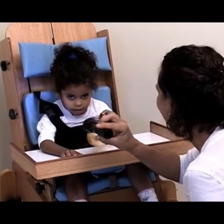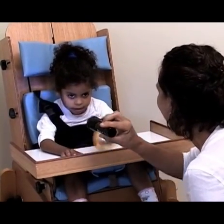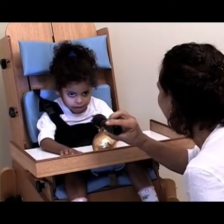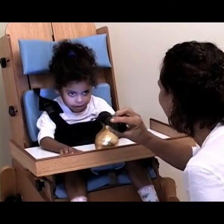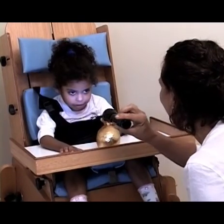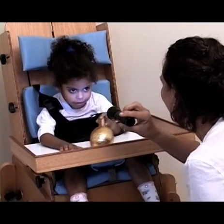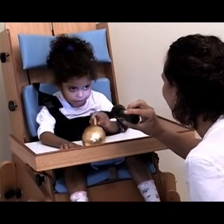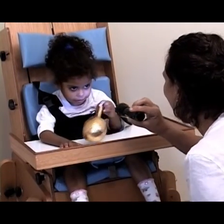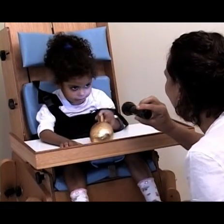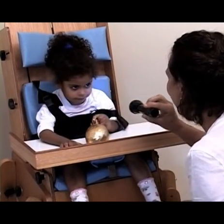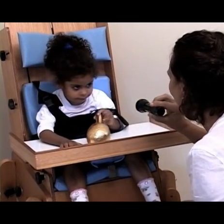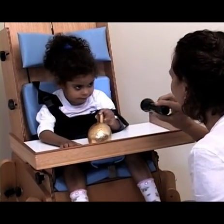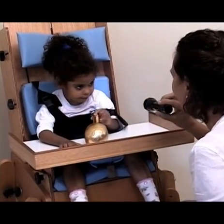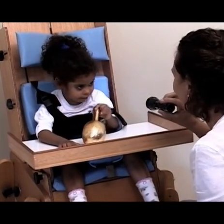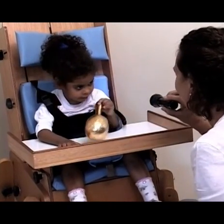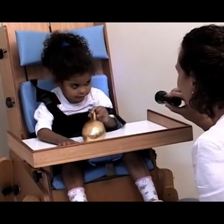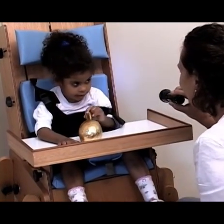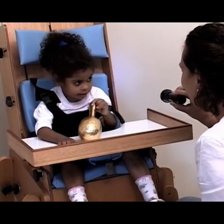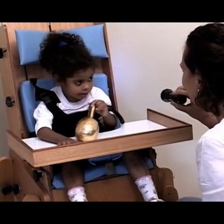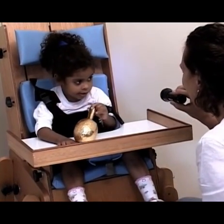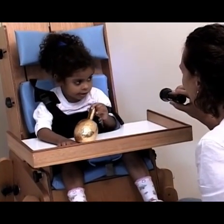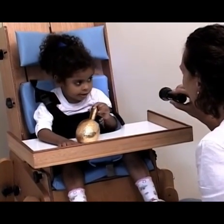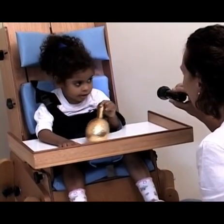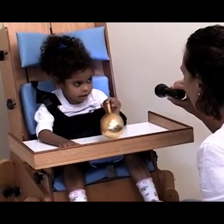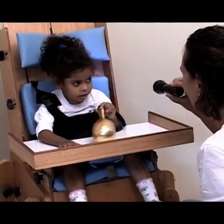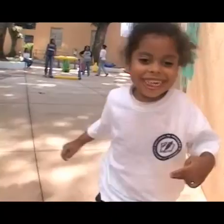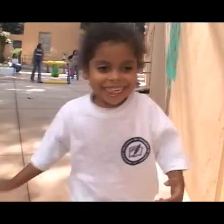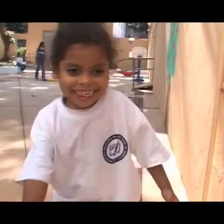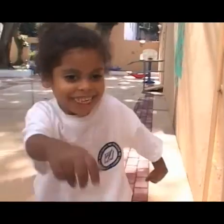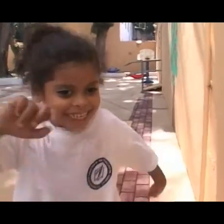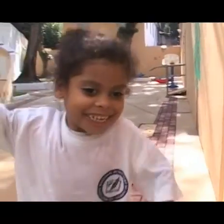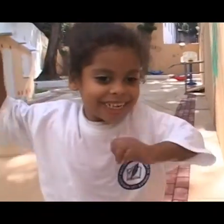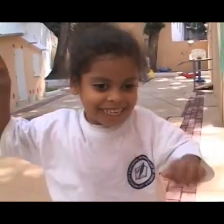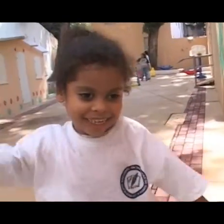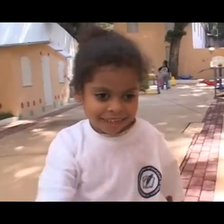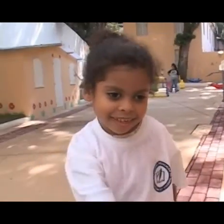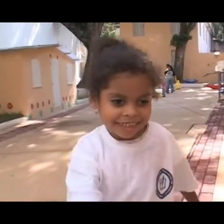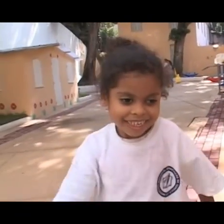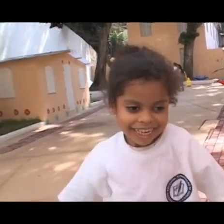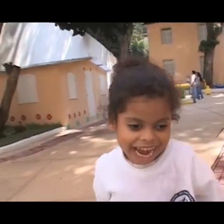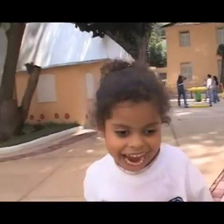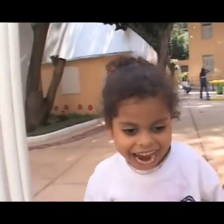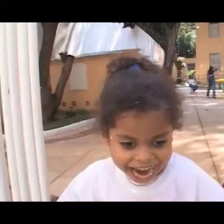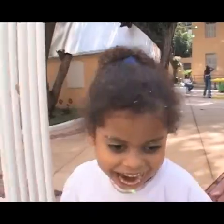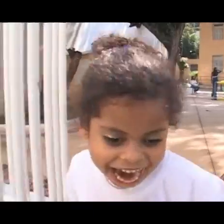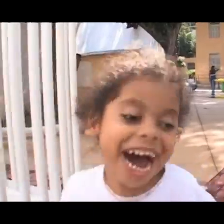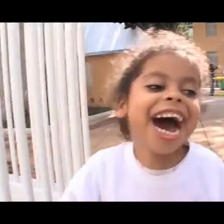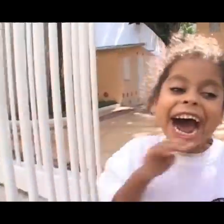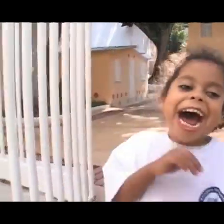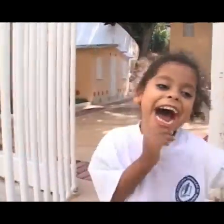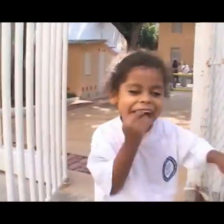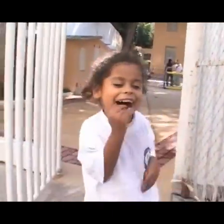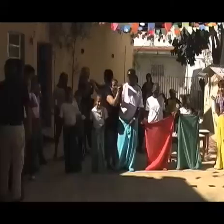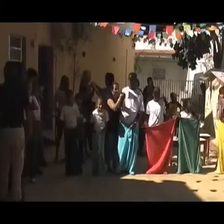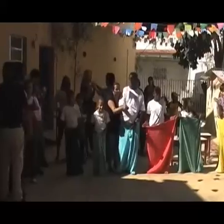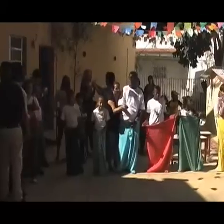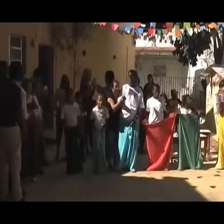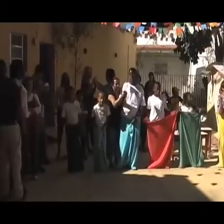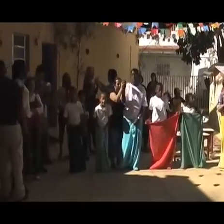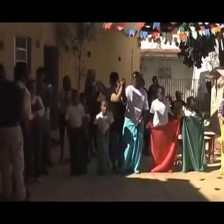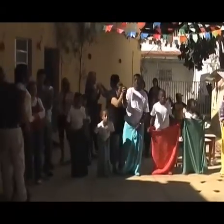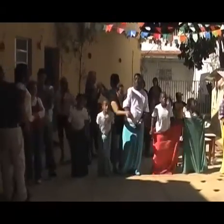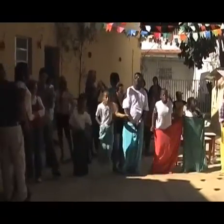condição, a época da aquisição das deficiências e a intensidade das perdas, além